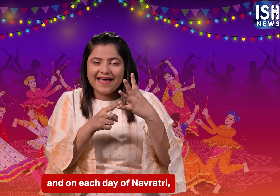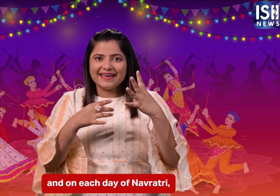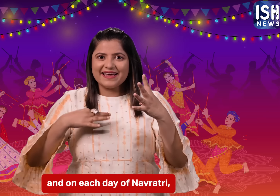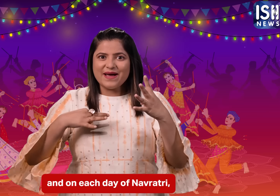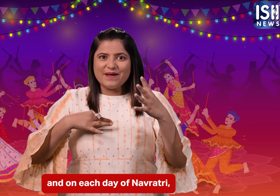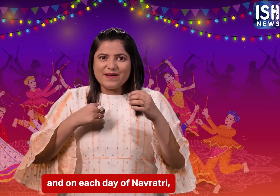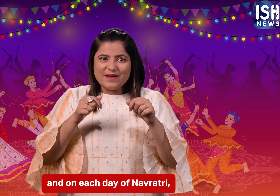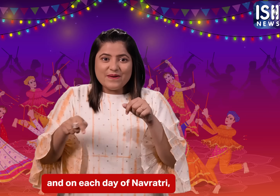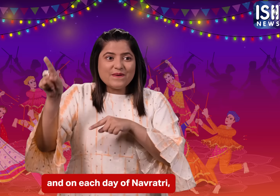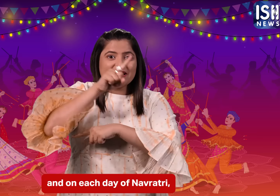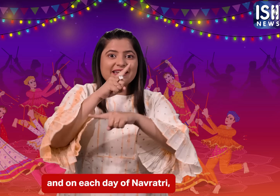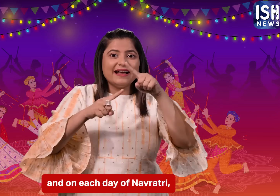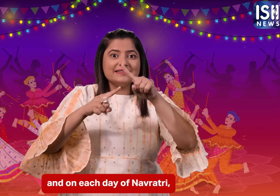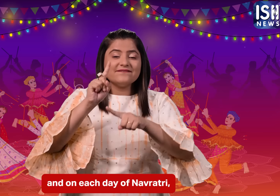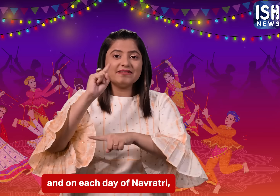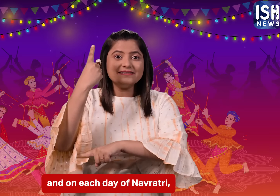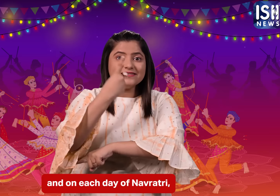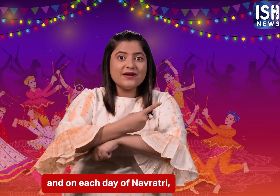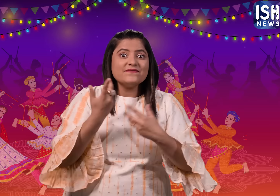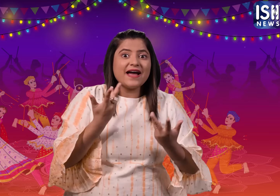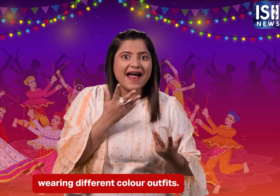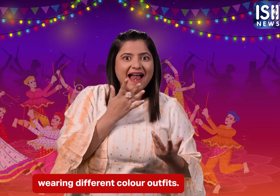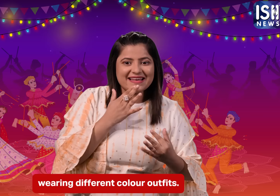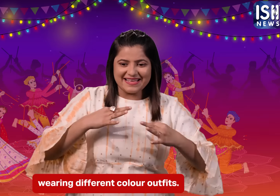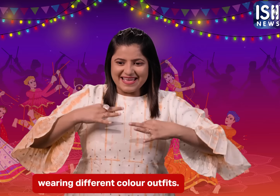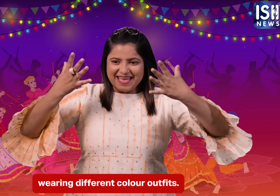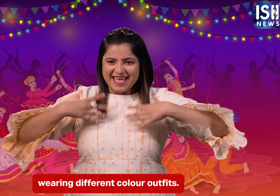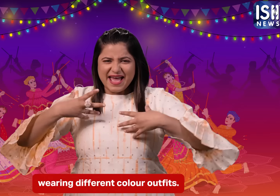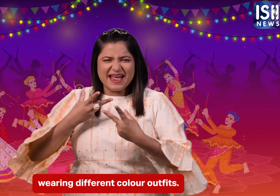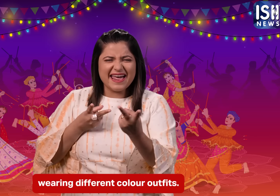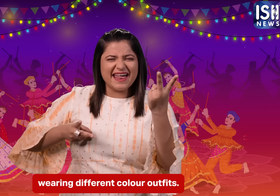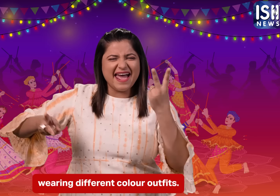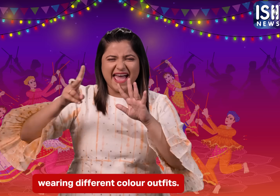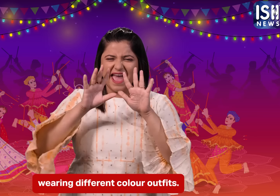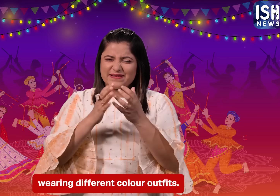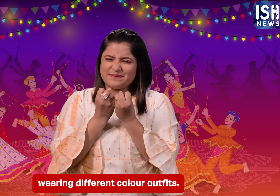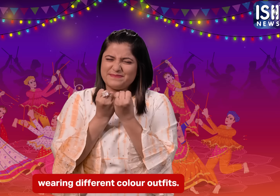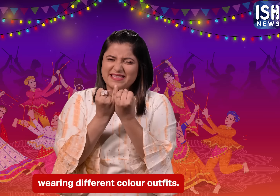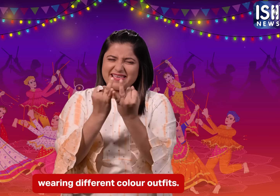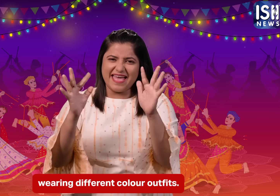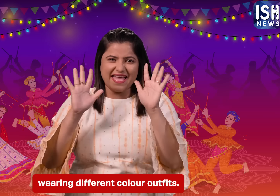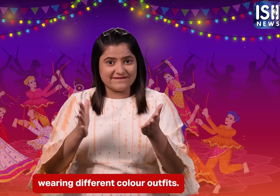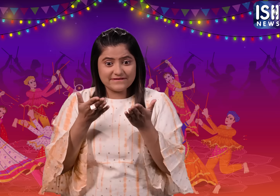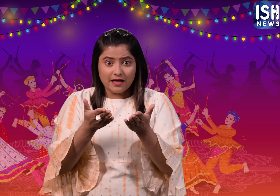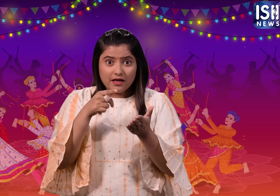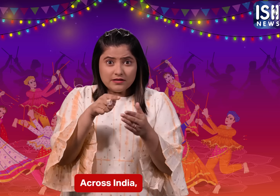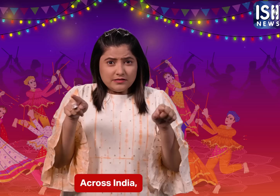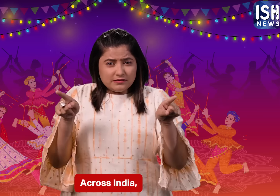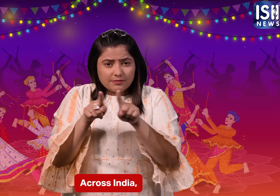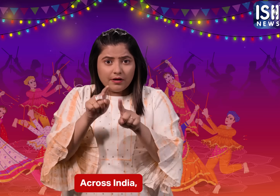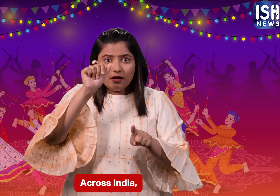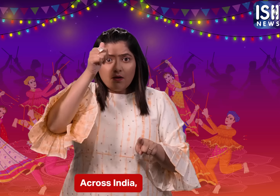और नवरात्रि के प्रत्येक दिन अलग अलग रंग के कपड़े पहनने का समय है। पूरे भारत